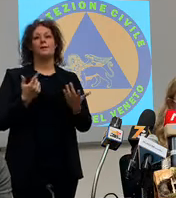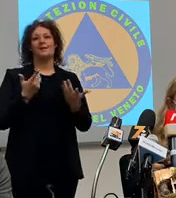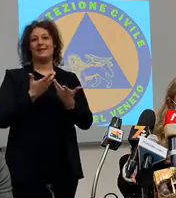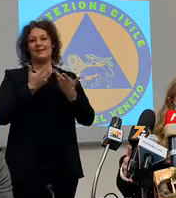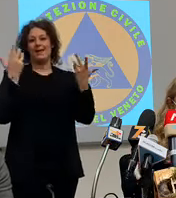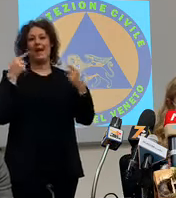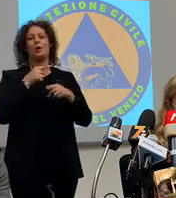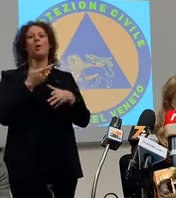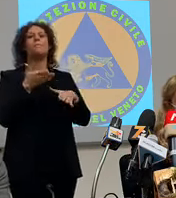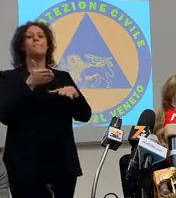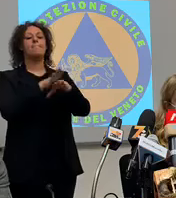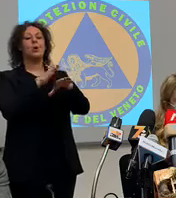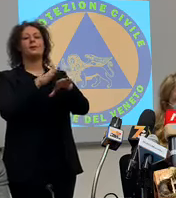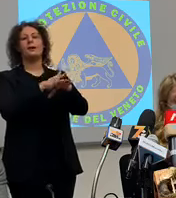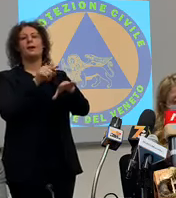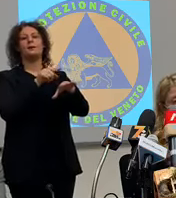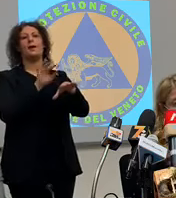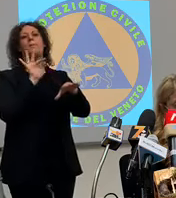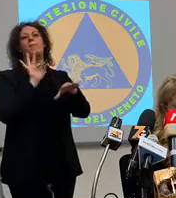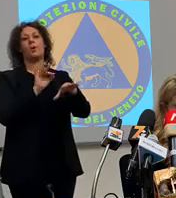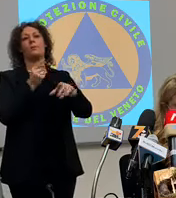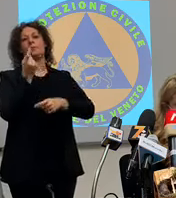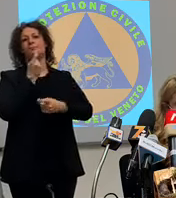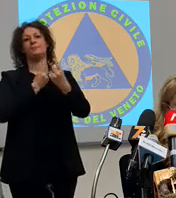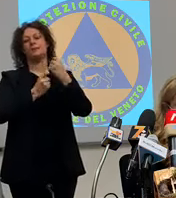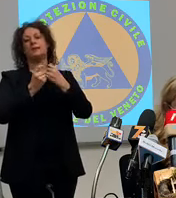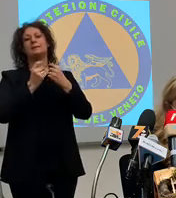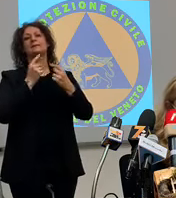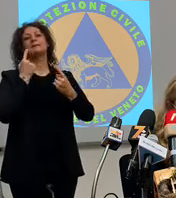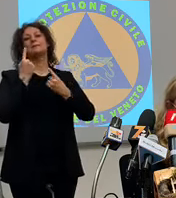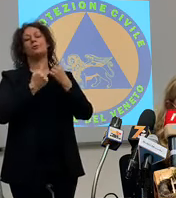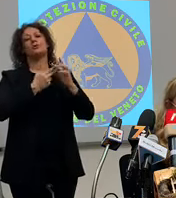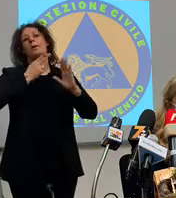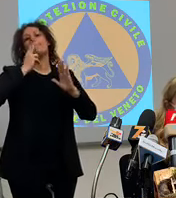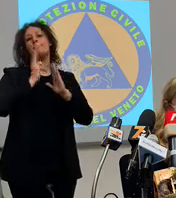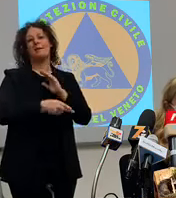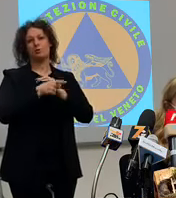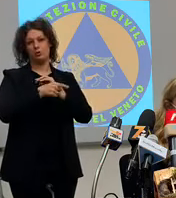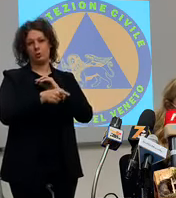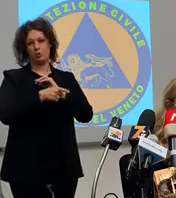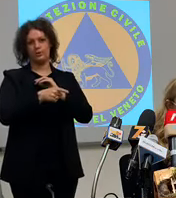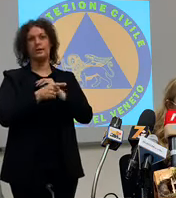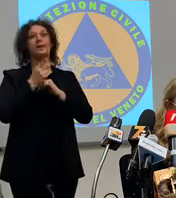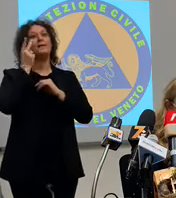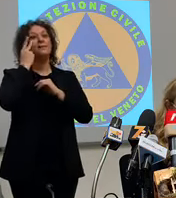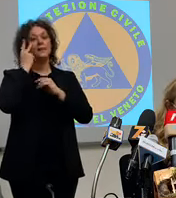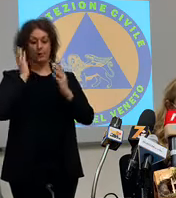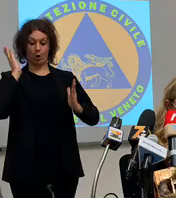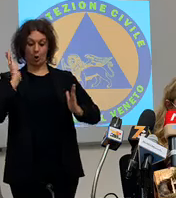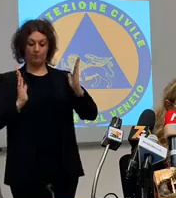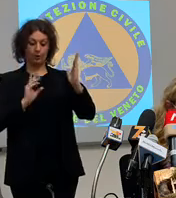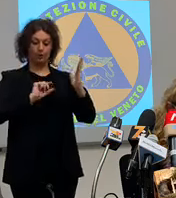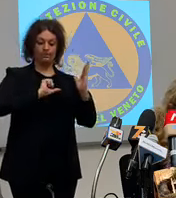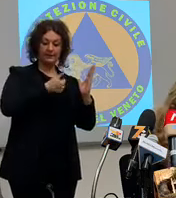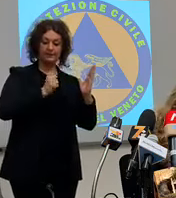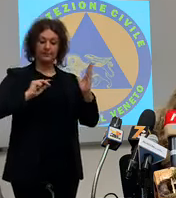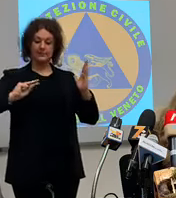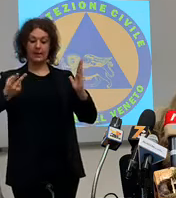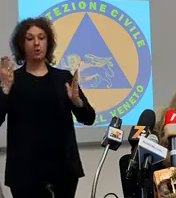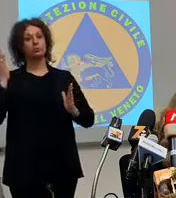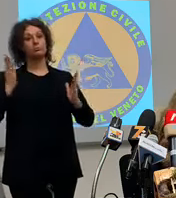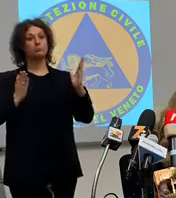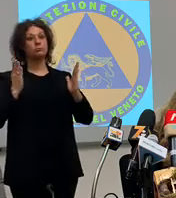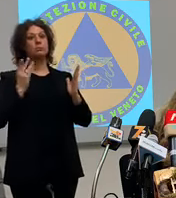Insomma di questa di questa malattia è uguale rispetto alla prima fase oppure se è diversa Allora noi